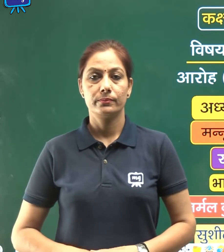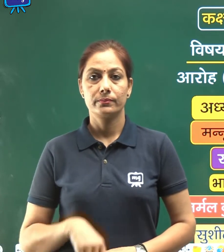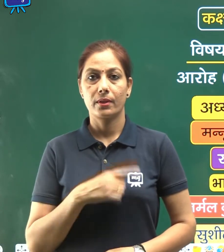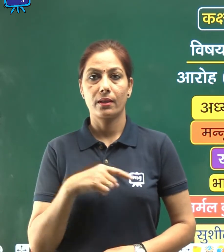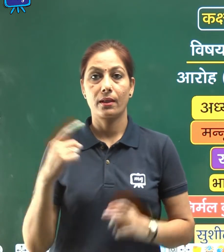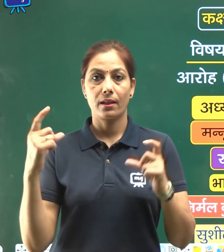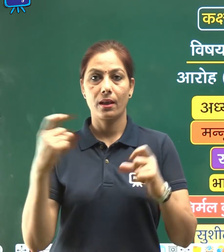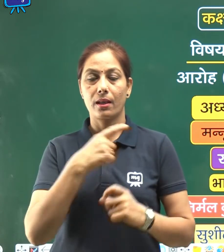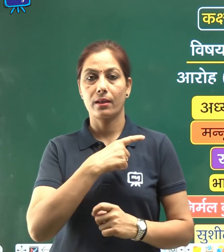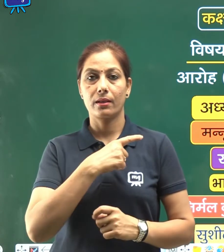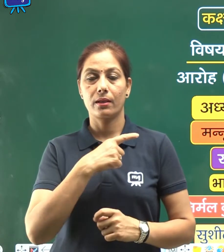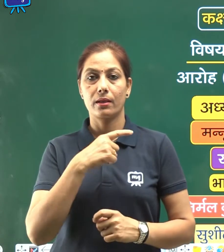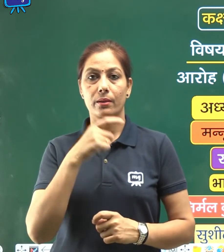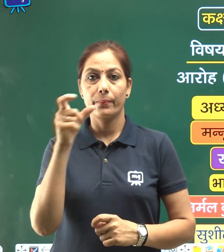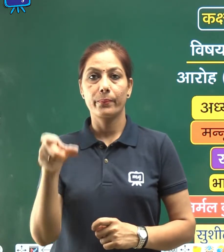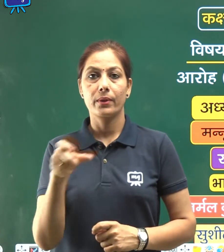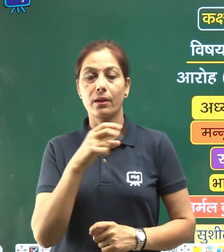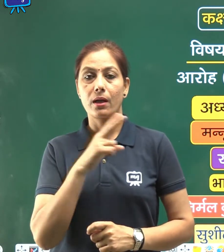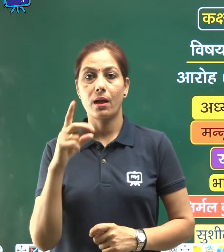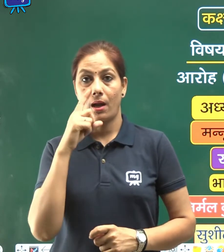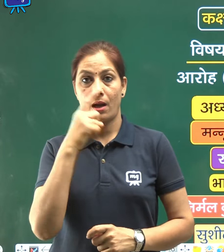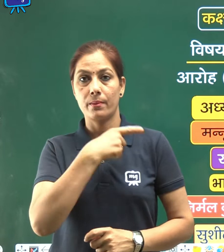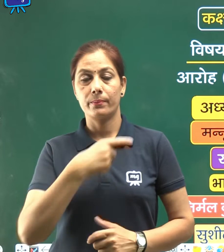है लेखिका मन्नू भंडारी।